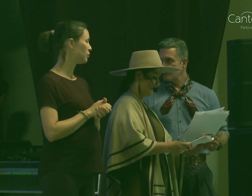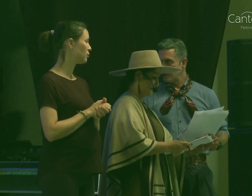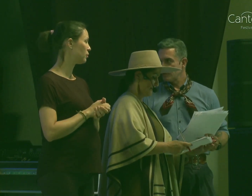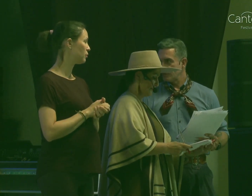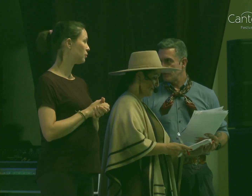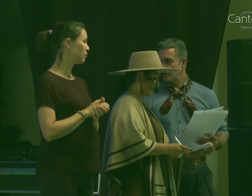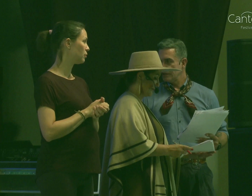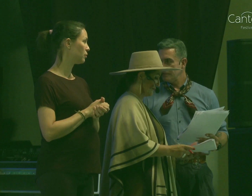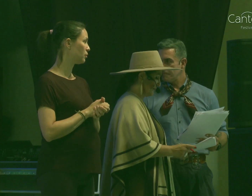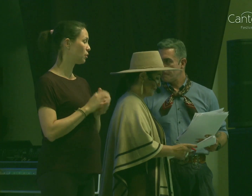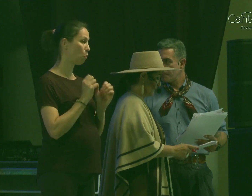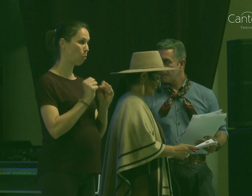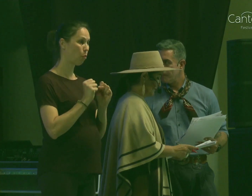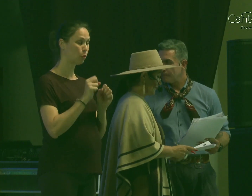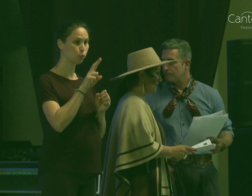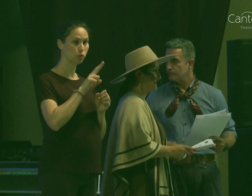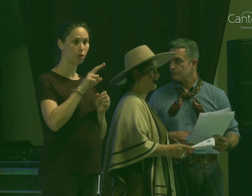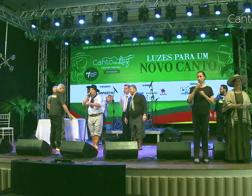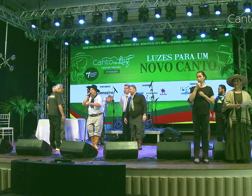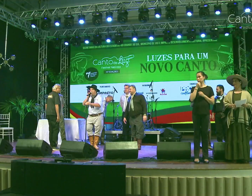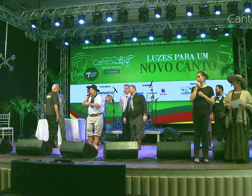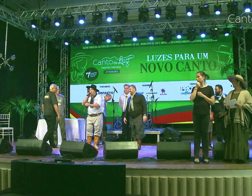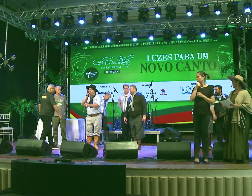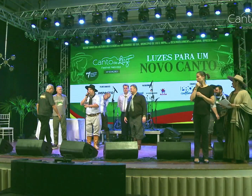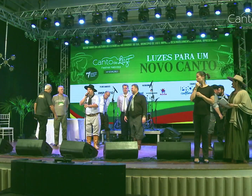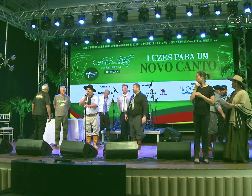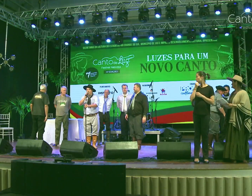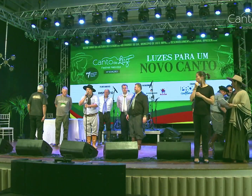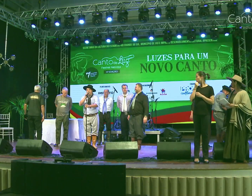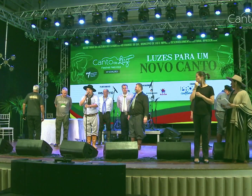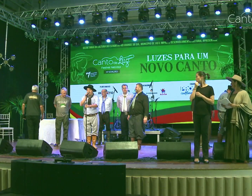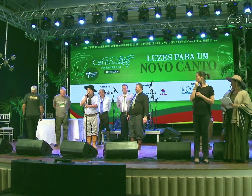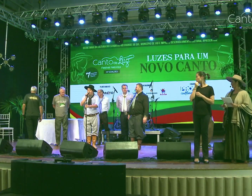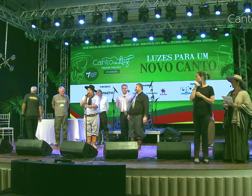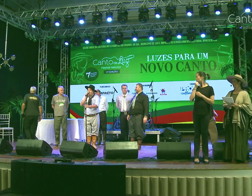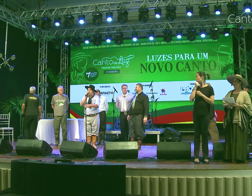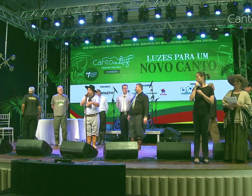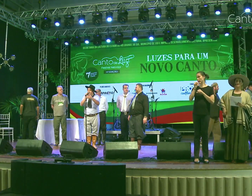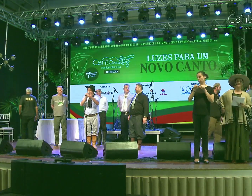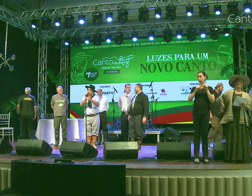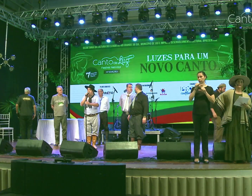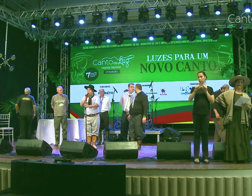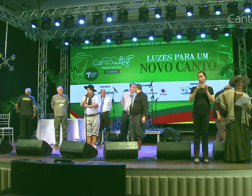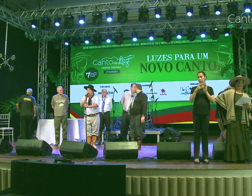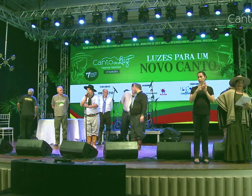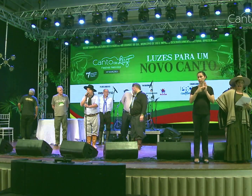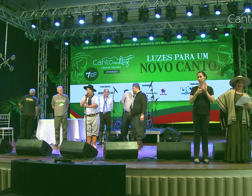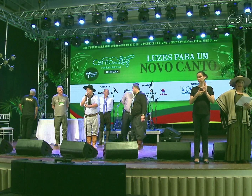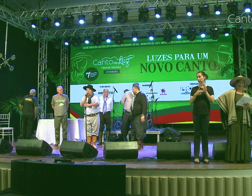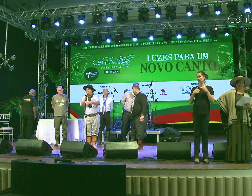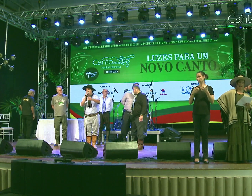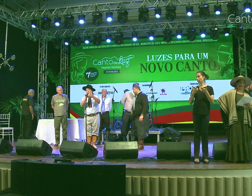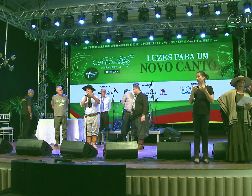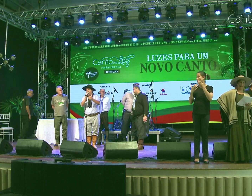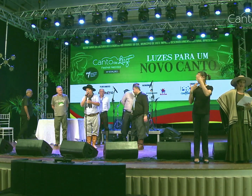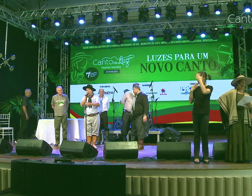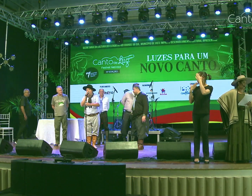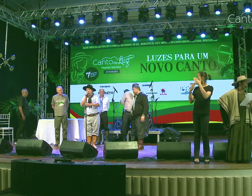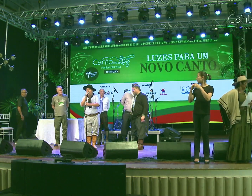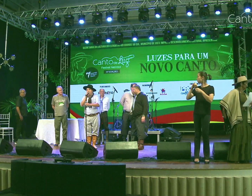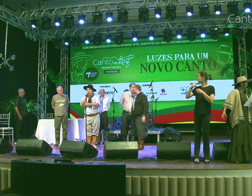pode usar o microfone aí. Vou quebrar um protocolo aqui. Quero agradecer a todo o pessoal de Juí, todo o pessoal que nos